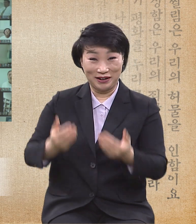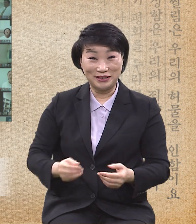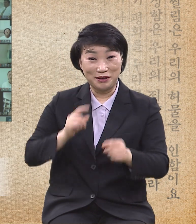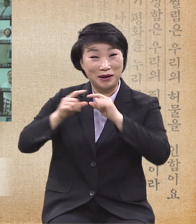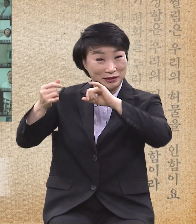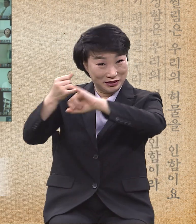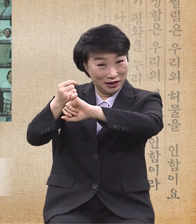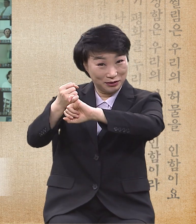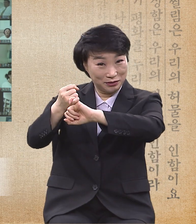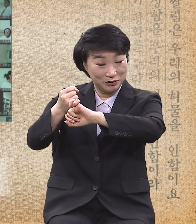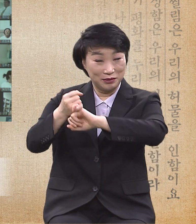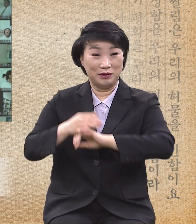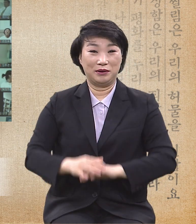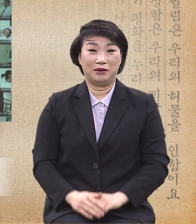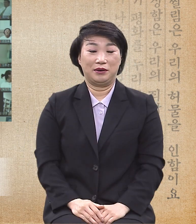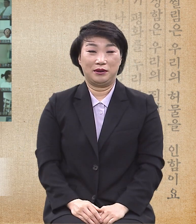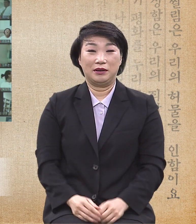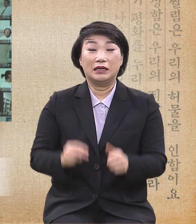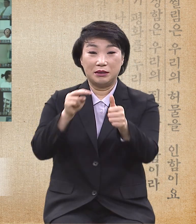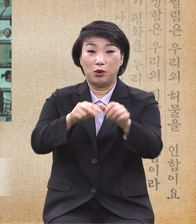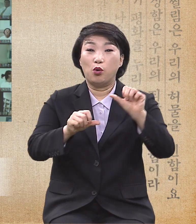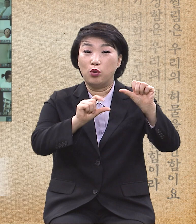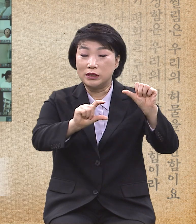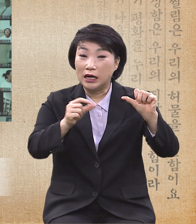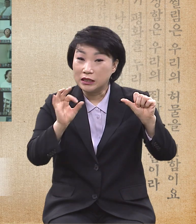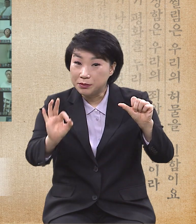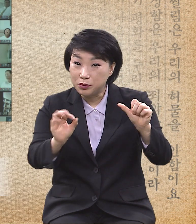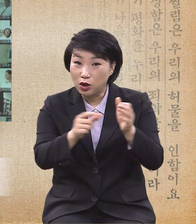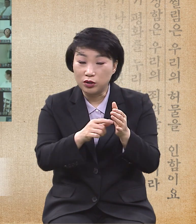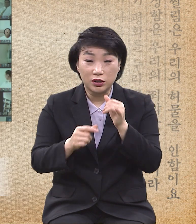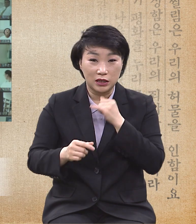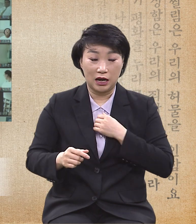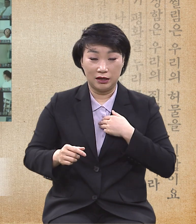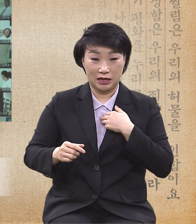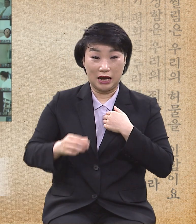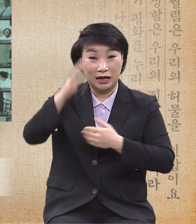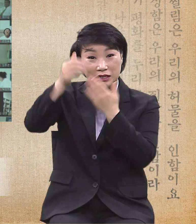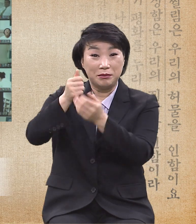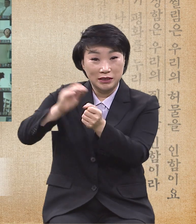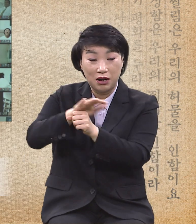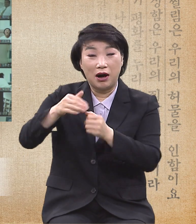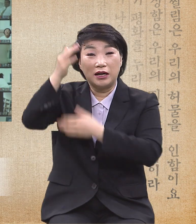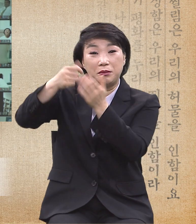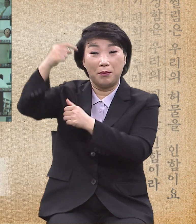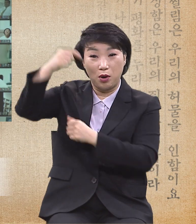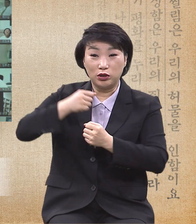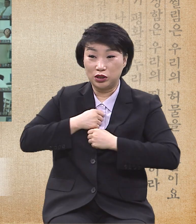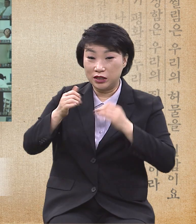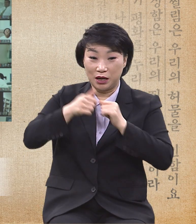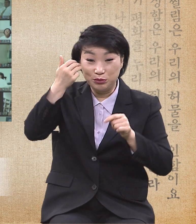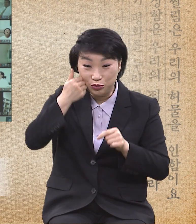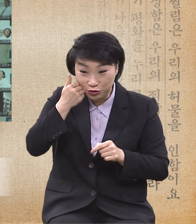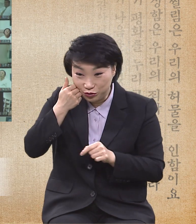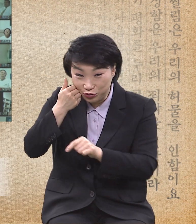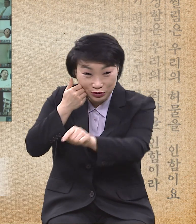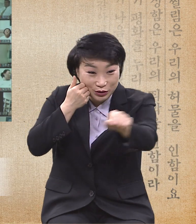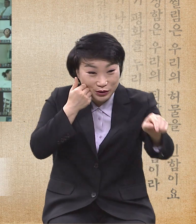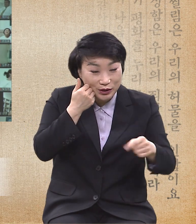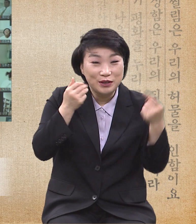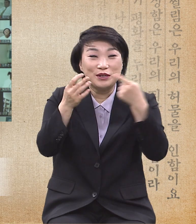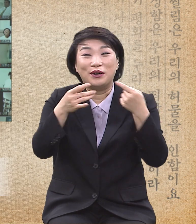말씀하셨습니다. 약속입니다. 신명기 5장 10절에 나를 사랑하고 내 계명을 지키는 자에게는